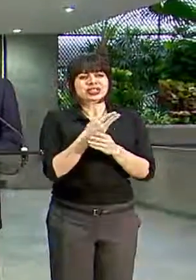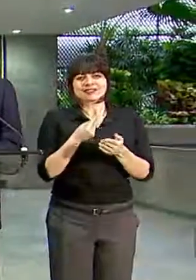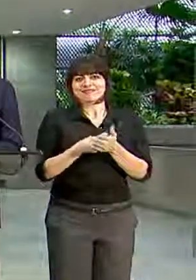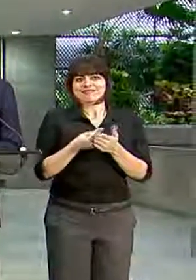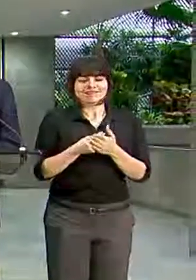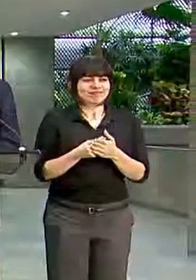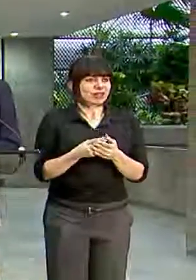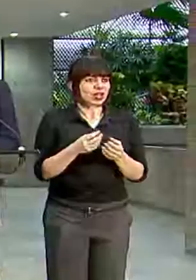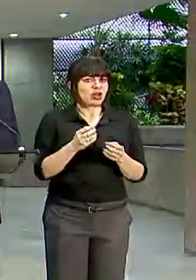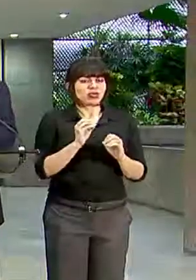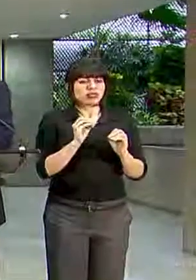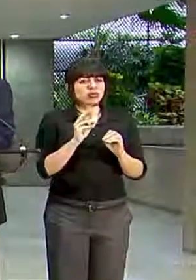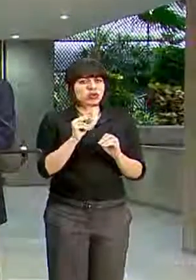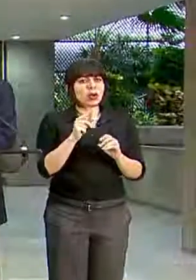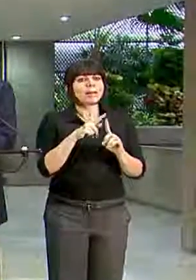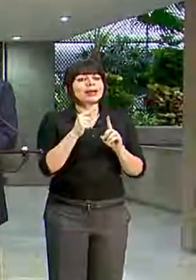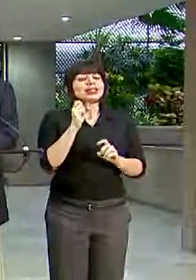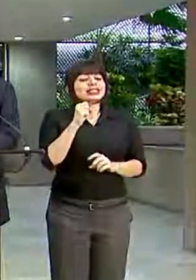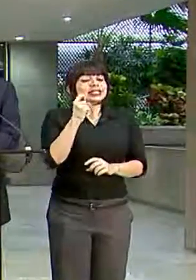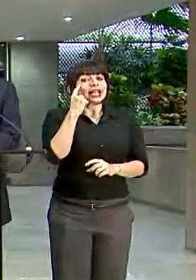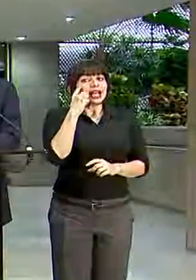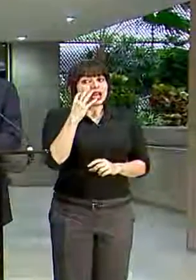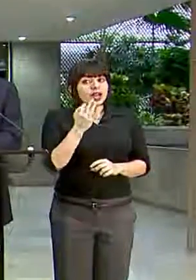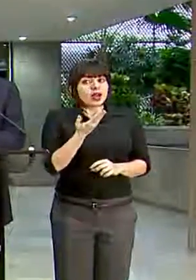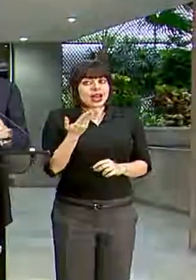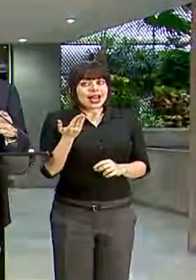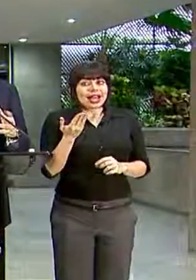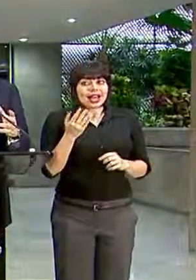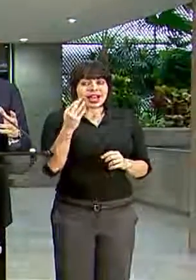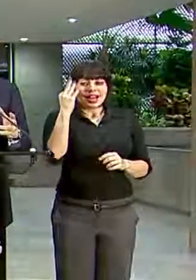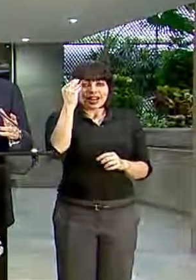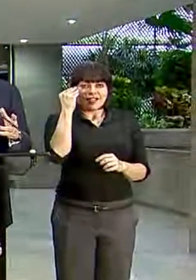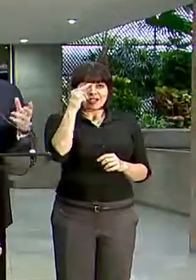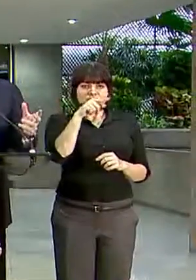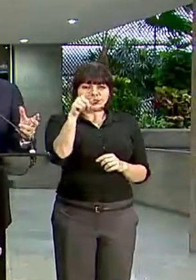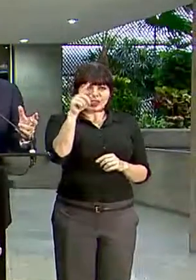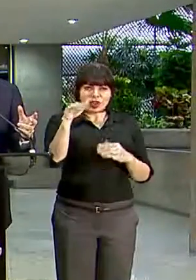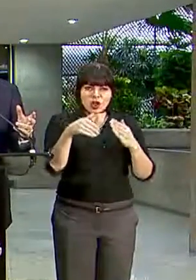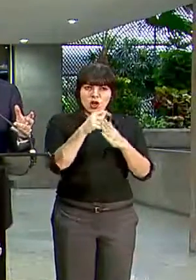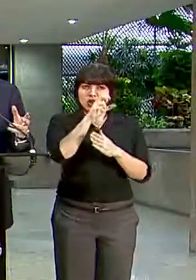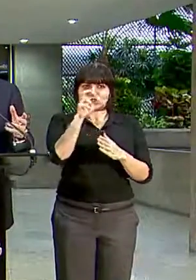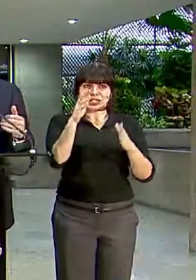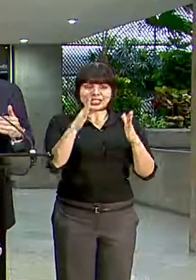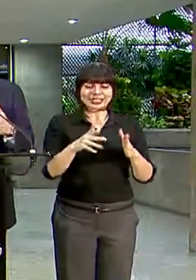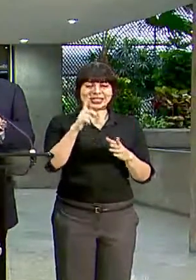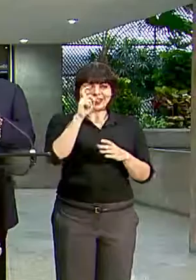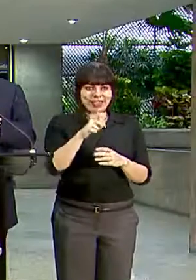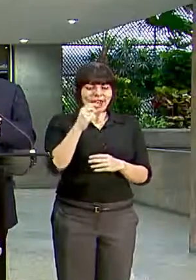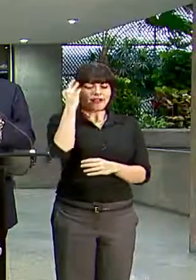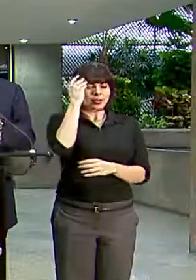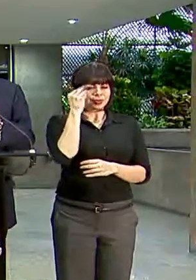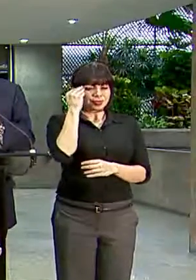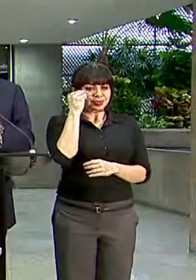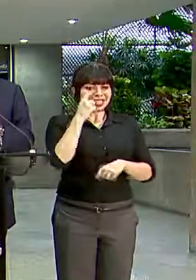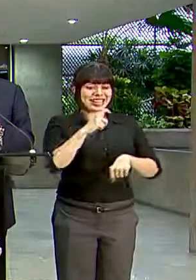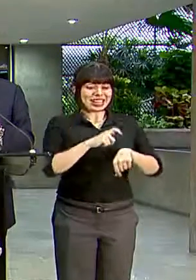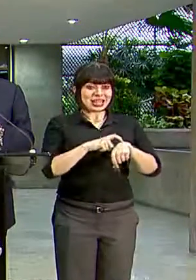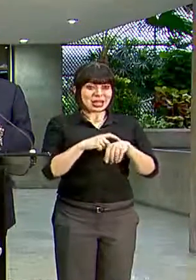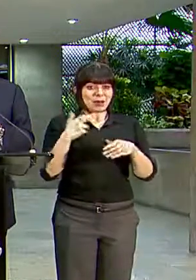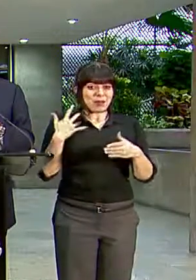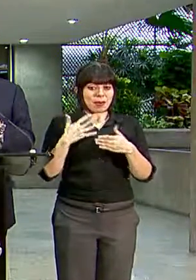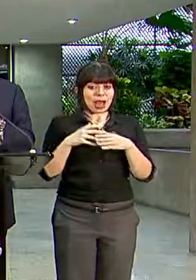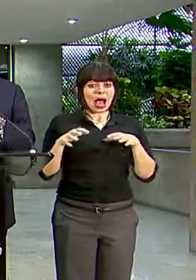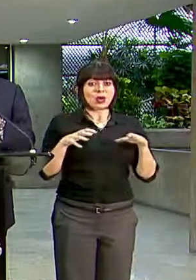ni mucho menos, pero sí creo que la reflexión que se tienen que hacer todos los costarricenses es que el tiempo para